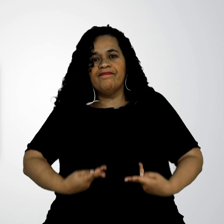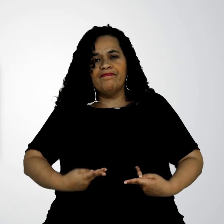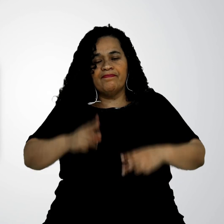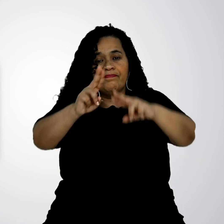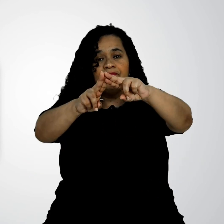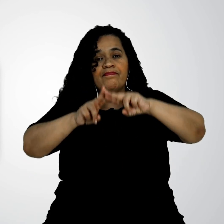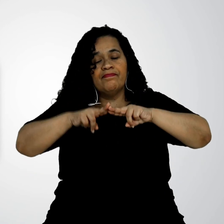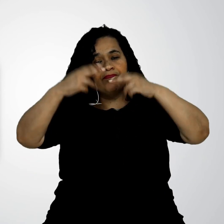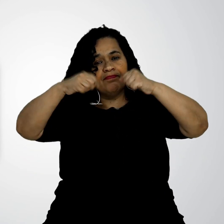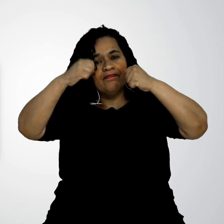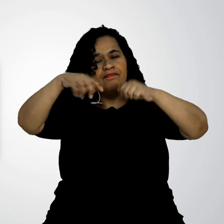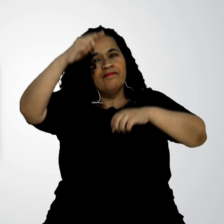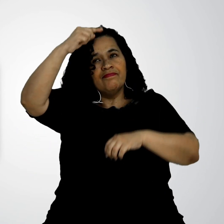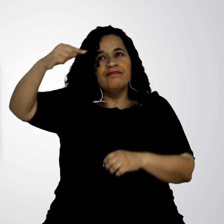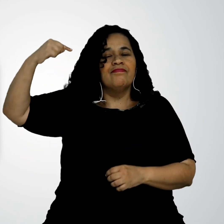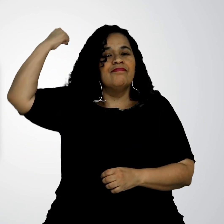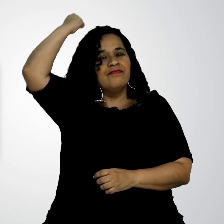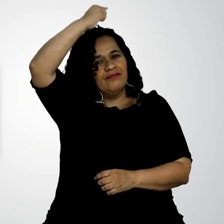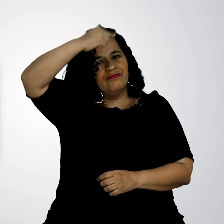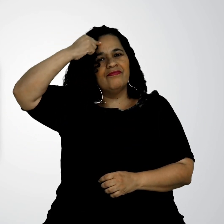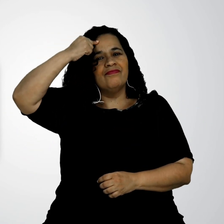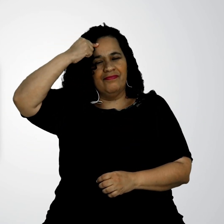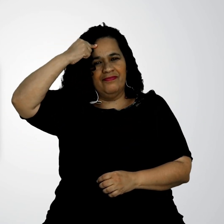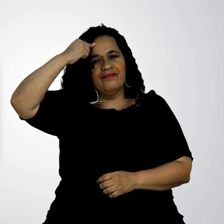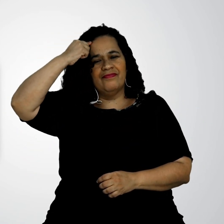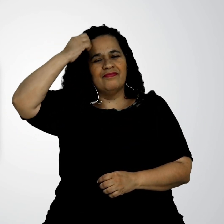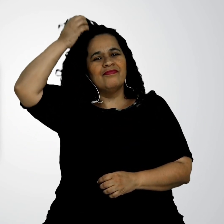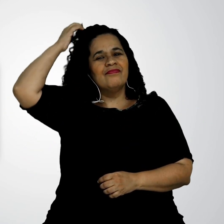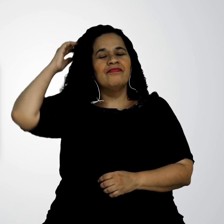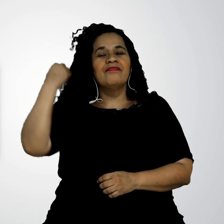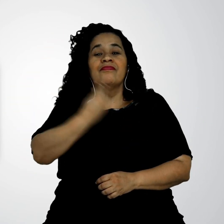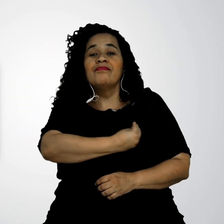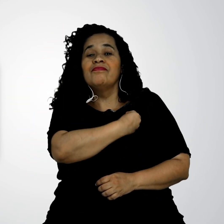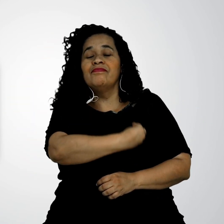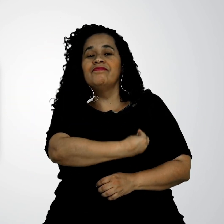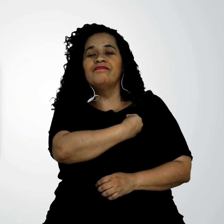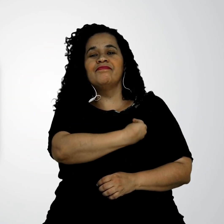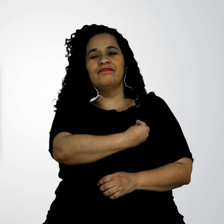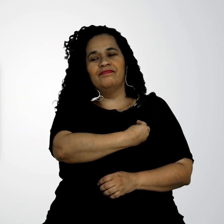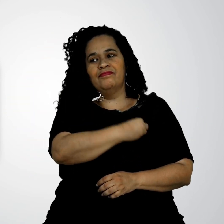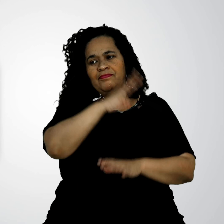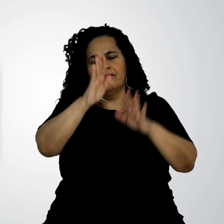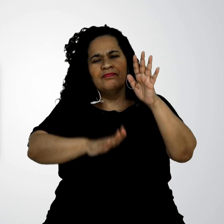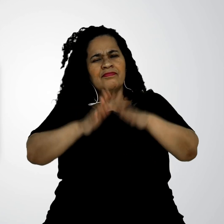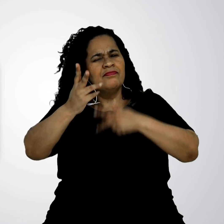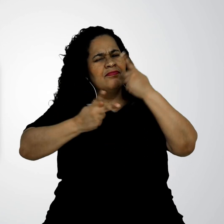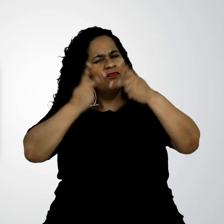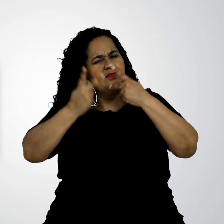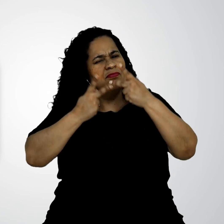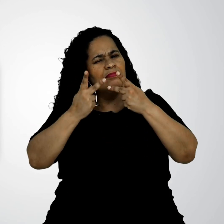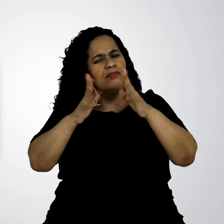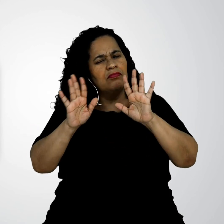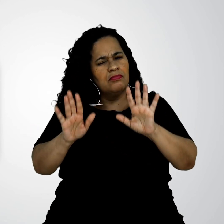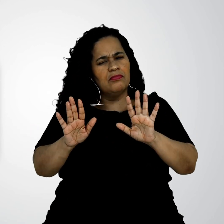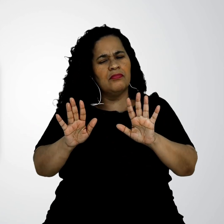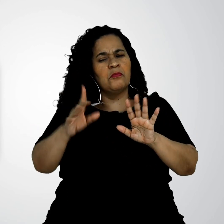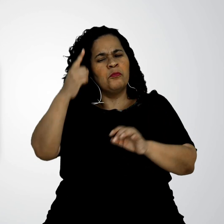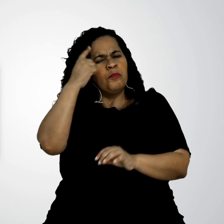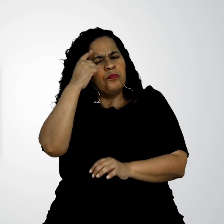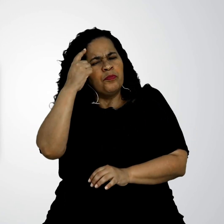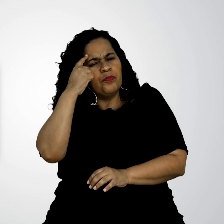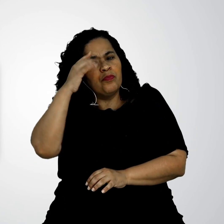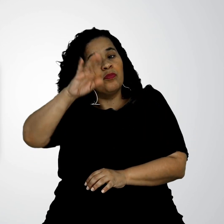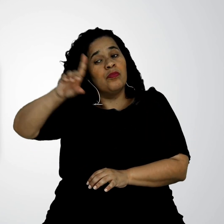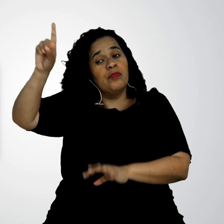santificação. Vários aspectos. Então, há alguém que entra por esse caminho, que a gente diz pense no propósito do Deus Criador para a tua